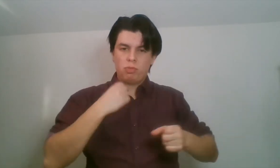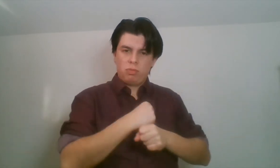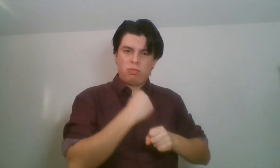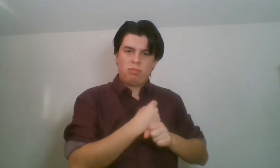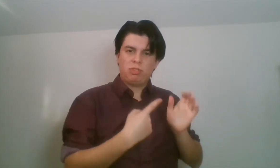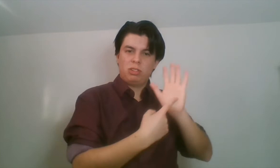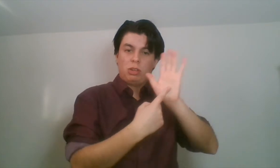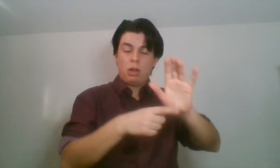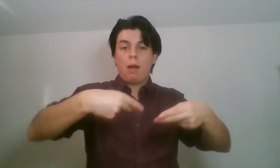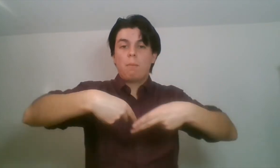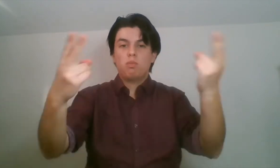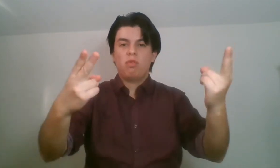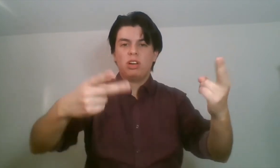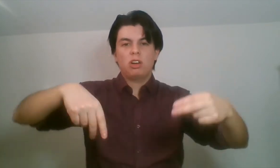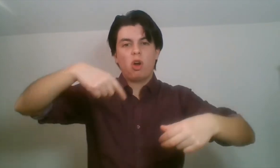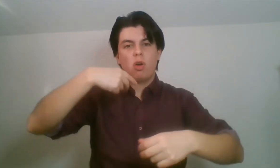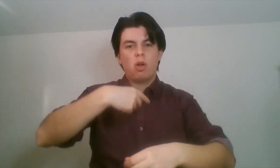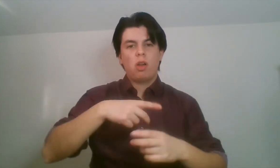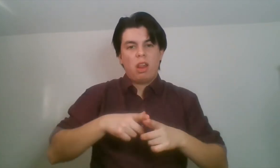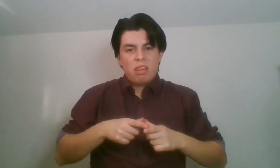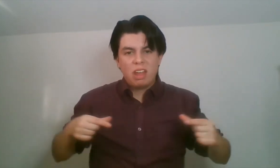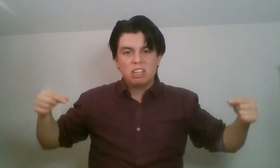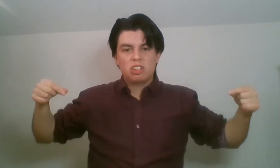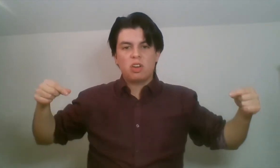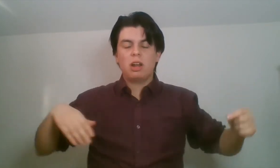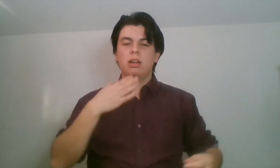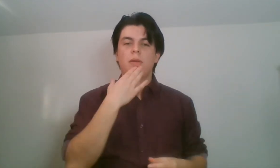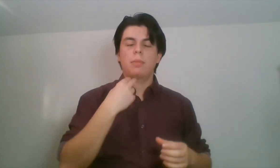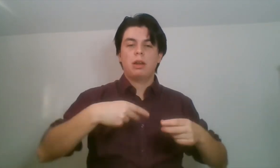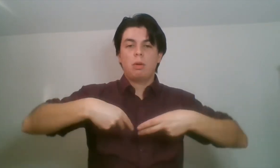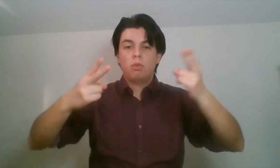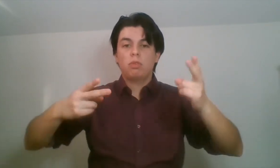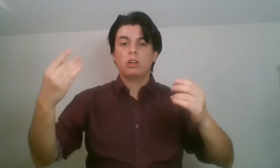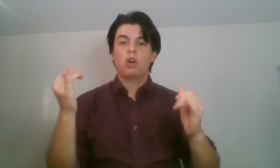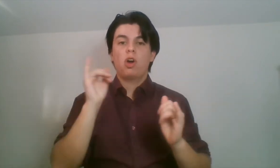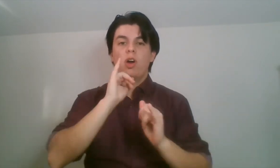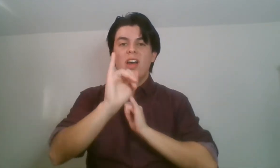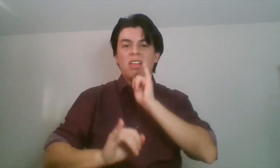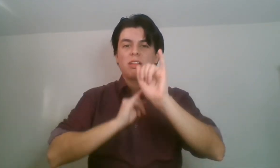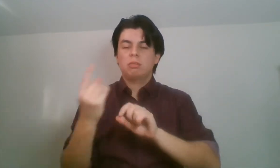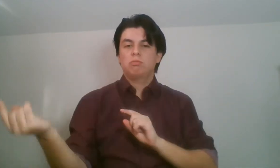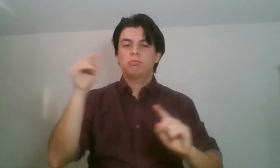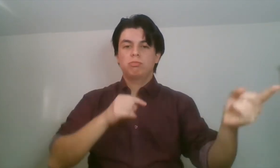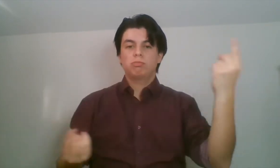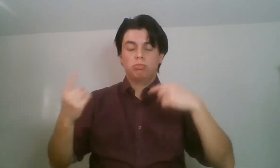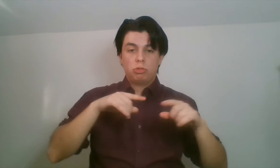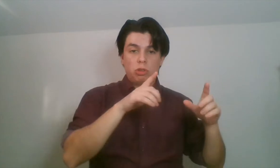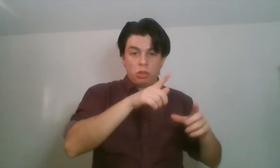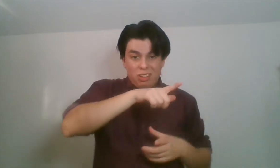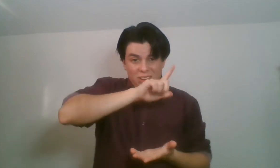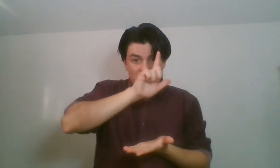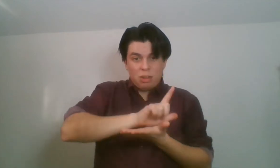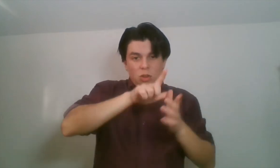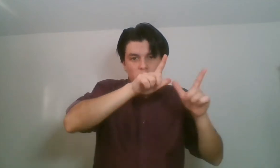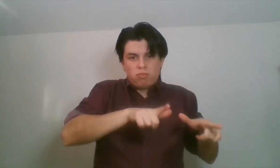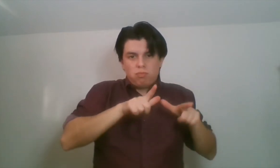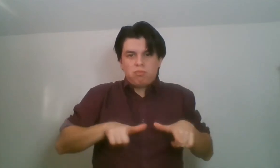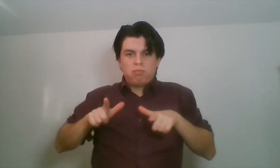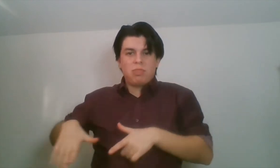quedaría ampliamente cubierto si en estos talleres los artistas que los ocupen lograran crear lo mejor de su capacidad, lo